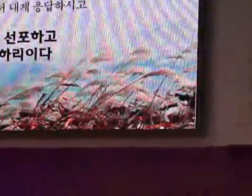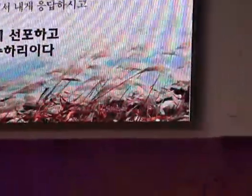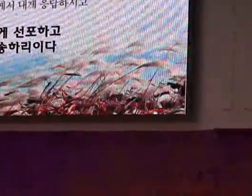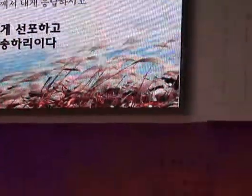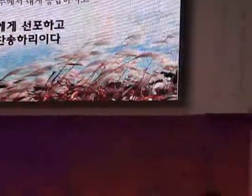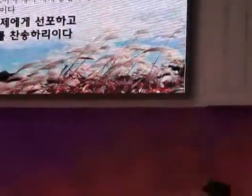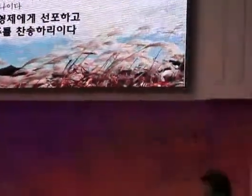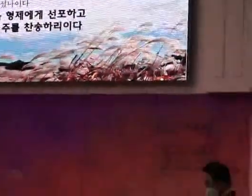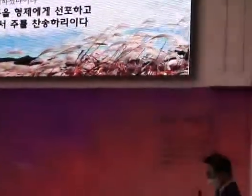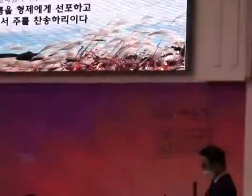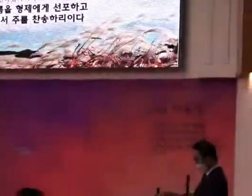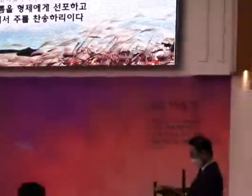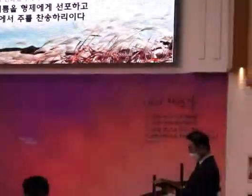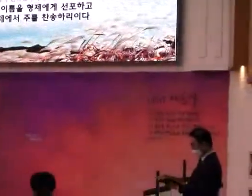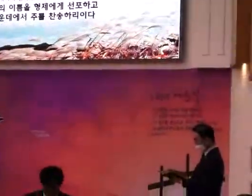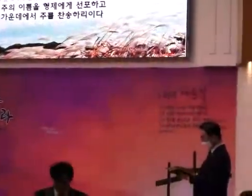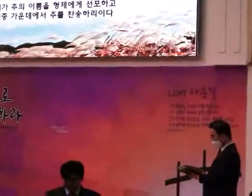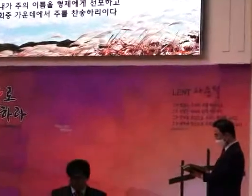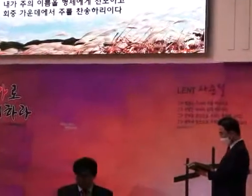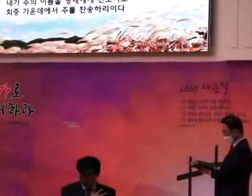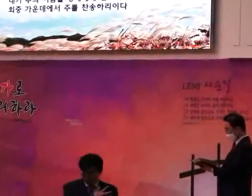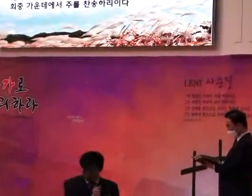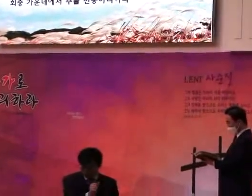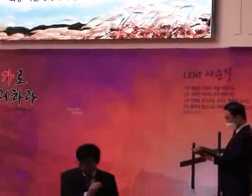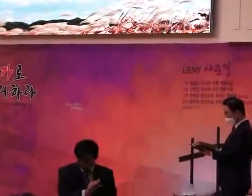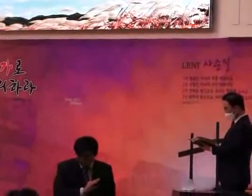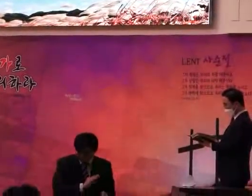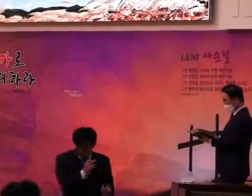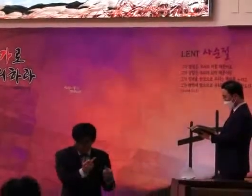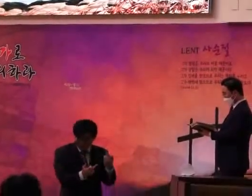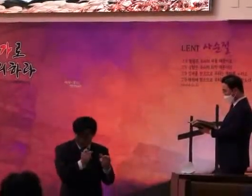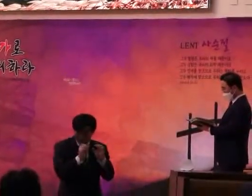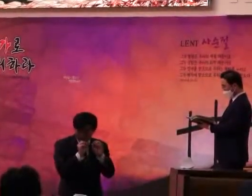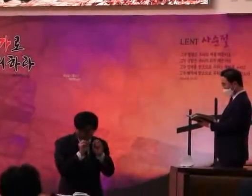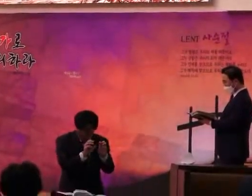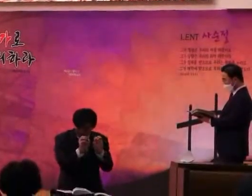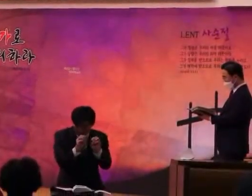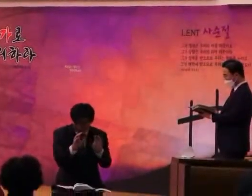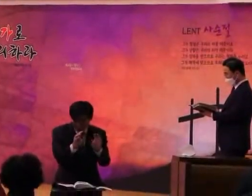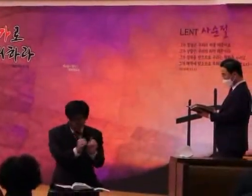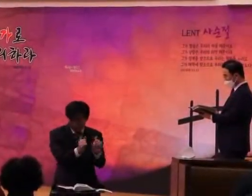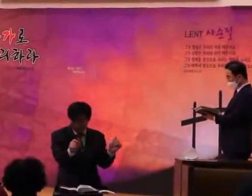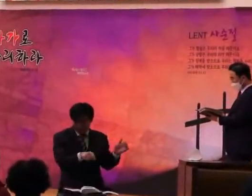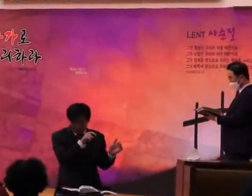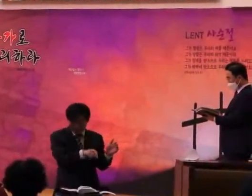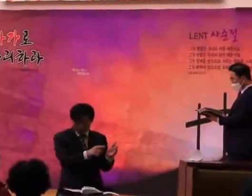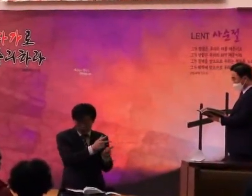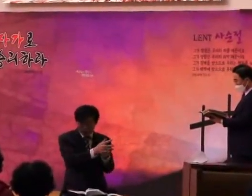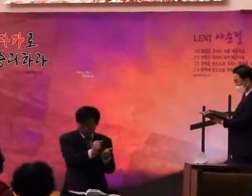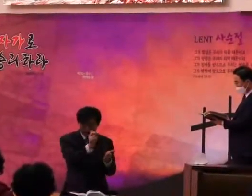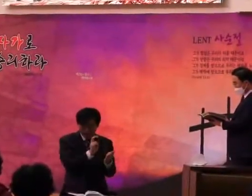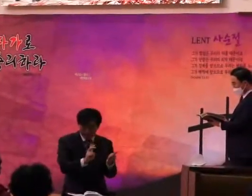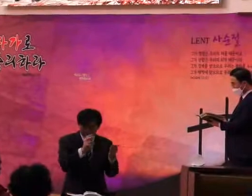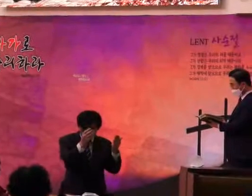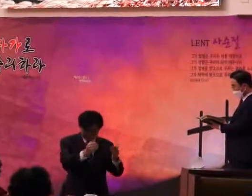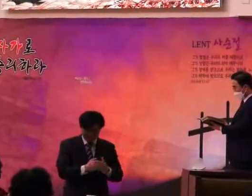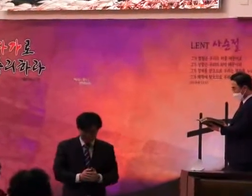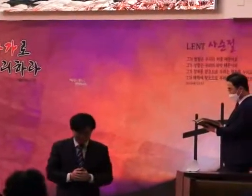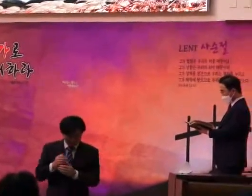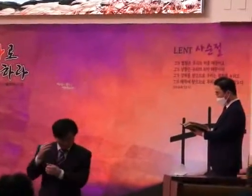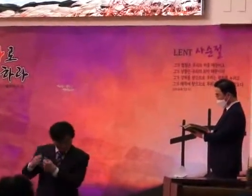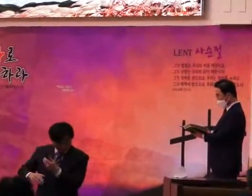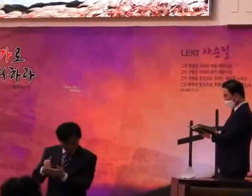구원하셨나이다. 내가 주의 이름을 현지에게서 저하고 그들 가운데서 주를 찬송하리라. 여호와를 두려워하는